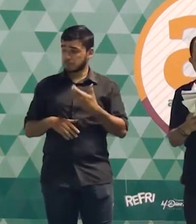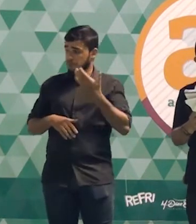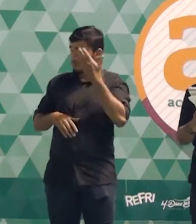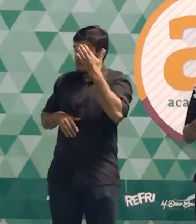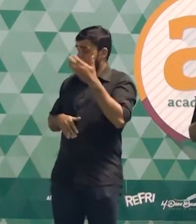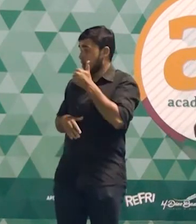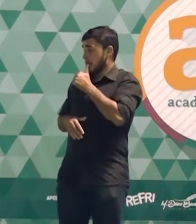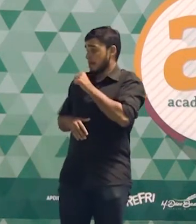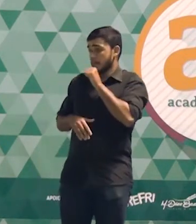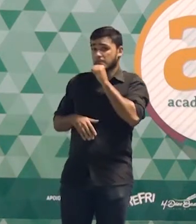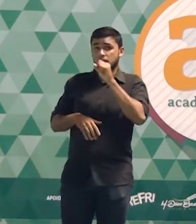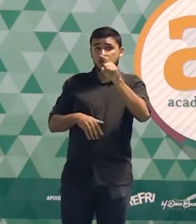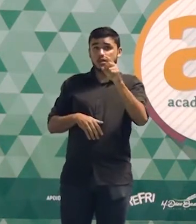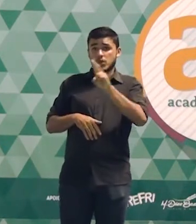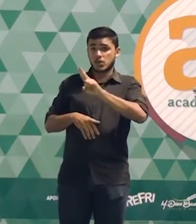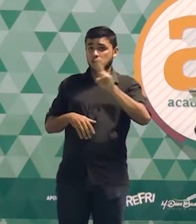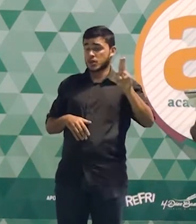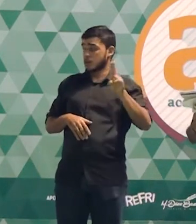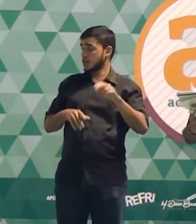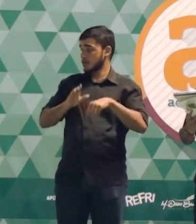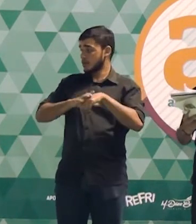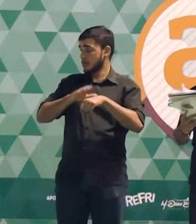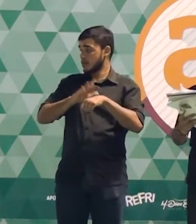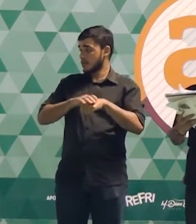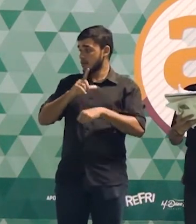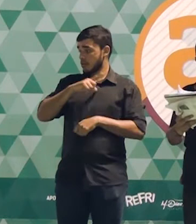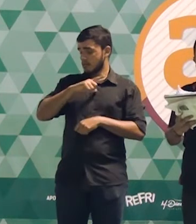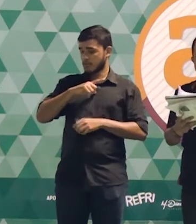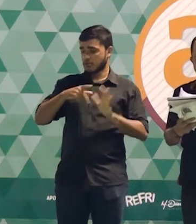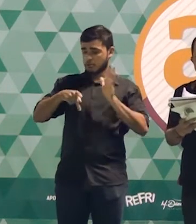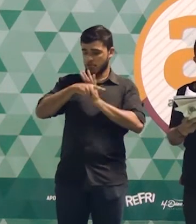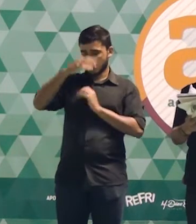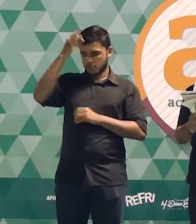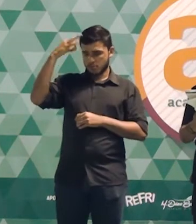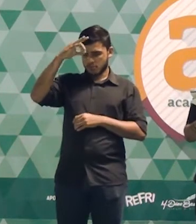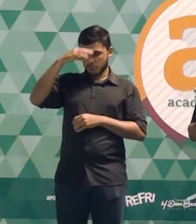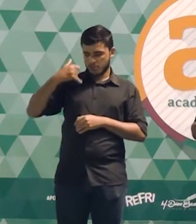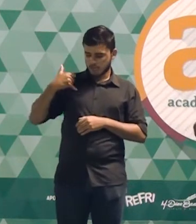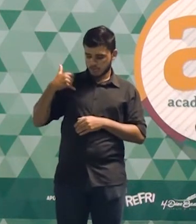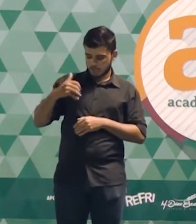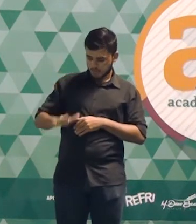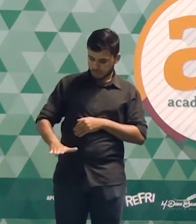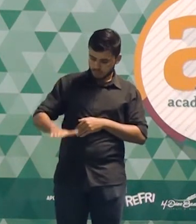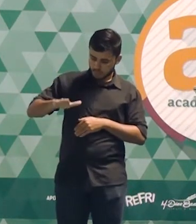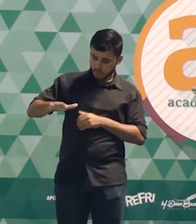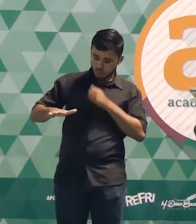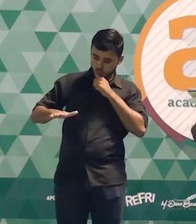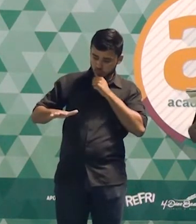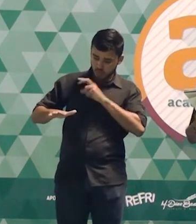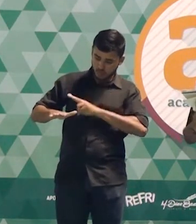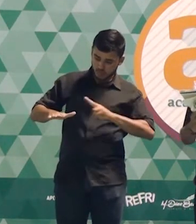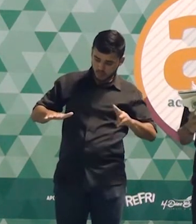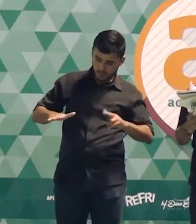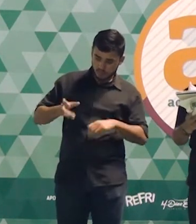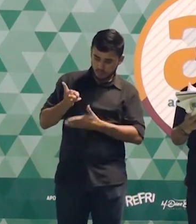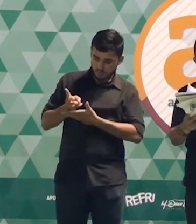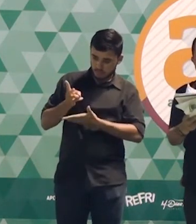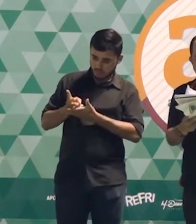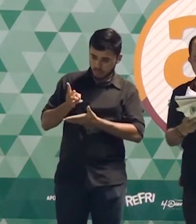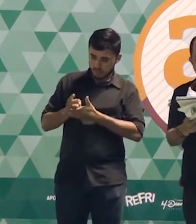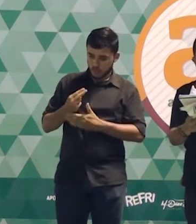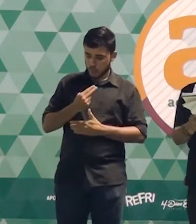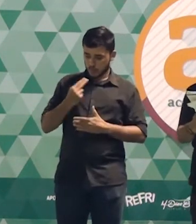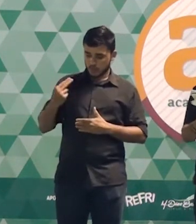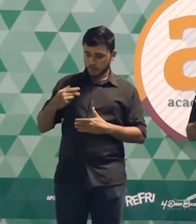mas minha mãe botou ele por promessa, Nossa Senhora da Boa Morte, se eu vingasse. Até 1 ano de idade eu não era chamada porque eu não tinha nome. Eu preferia continuar a nunca